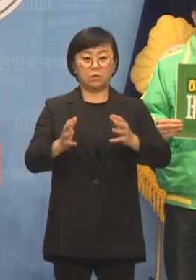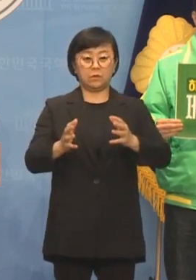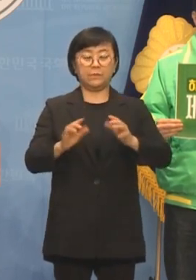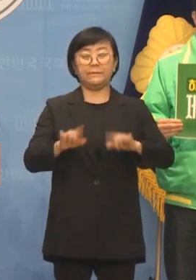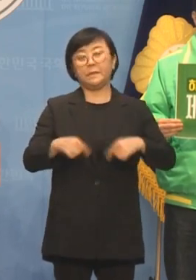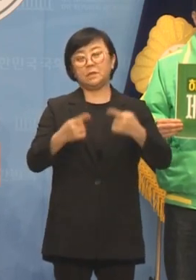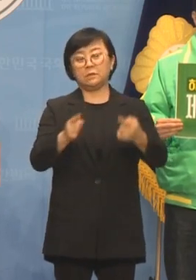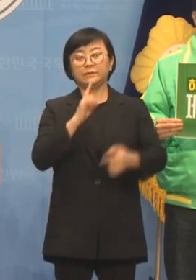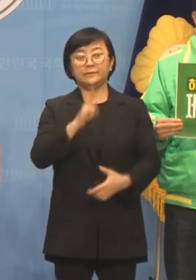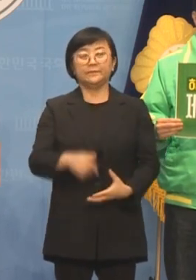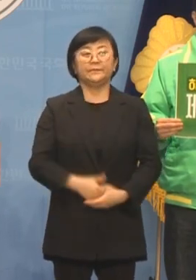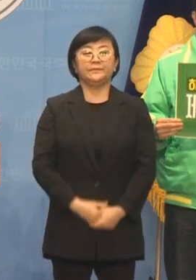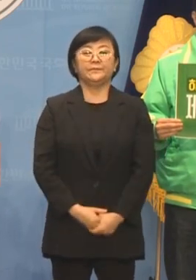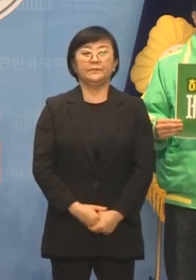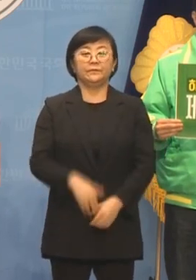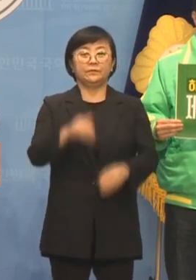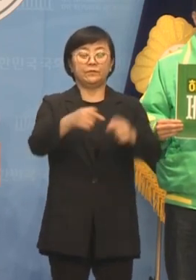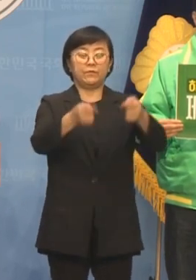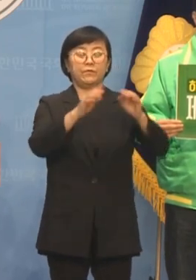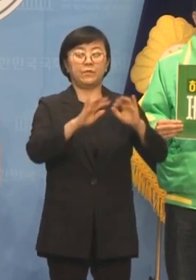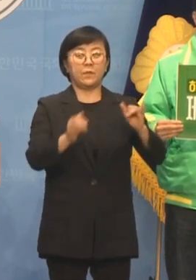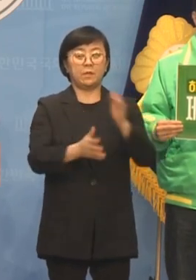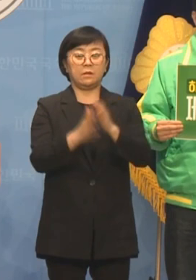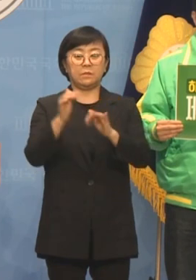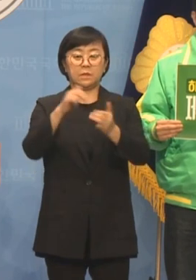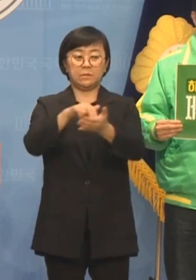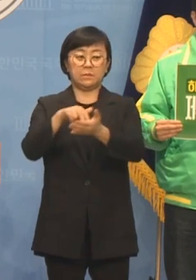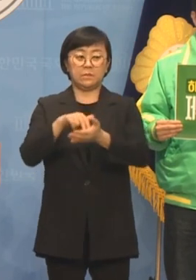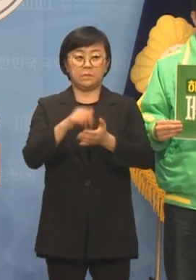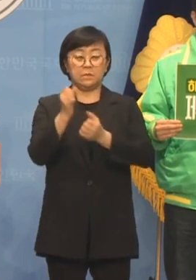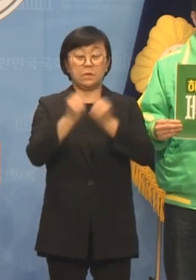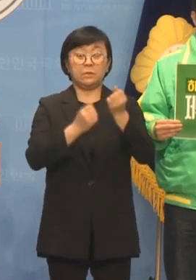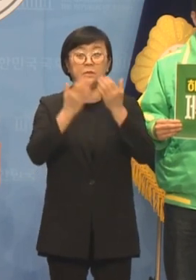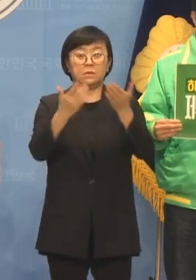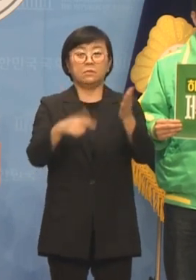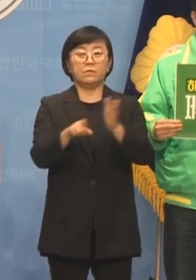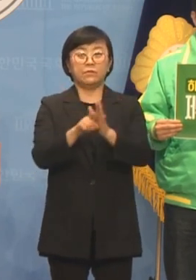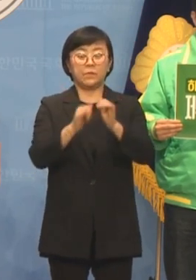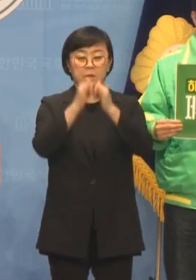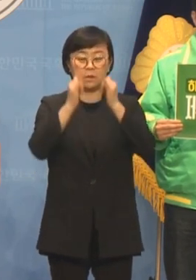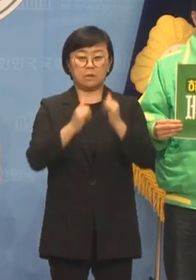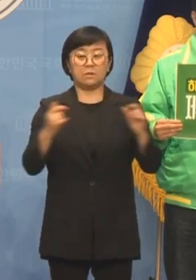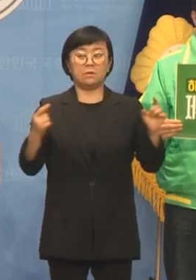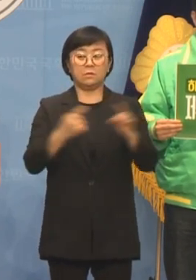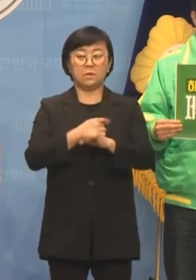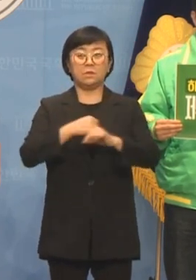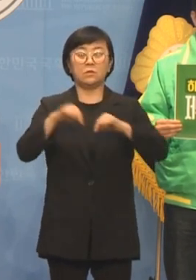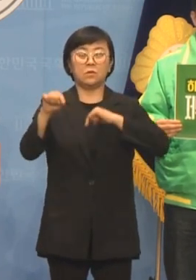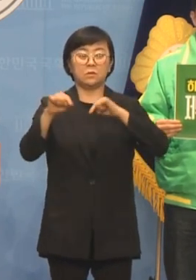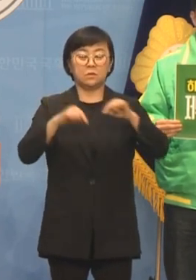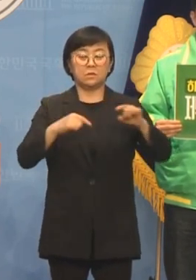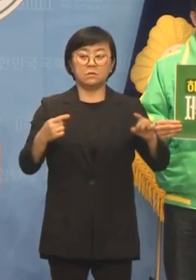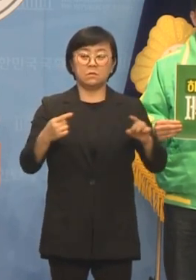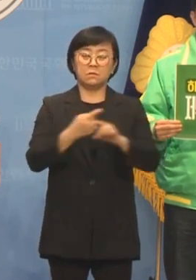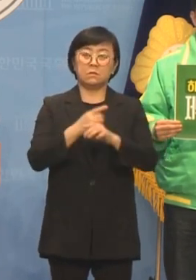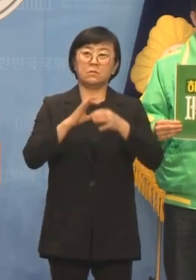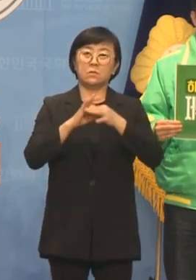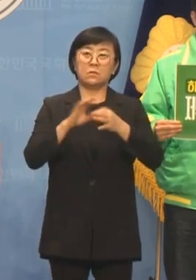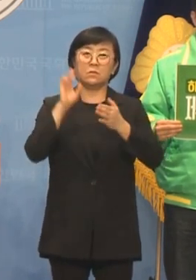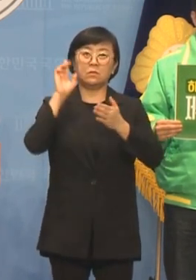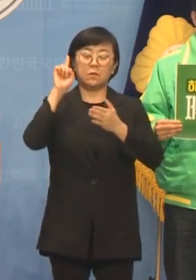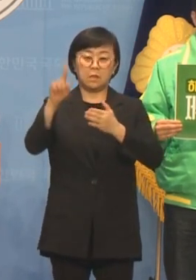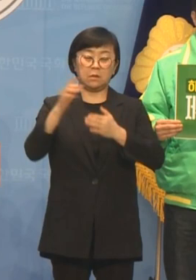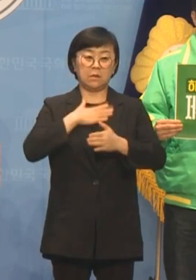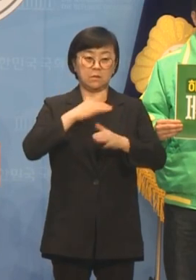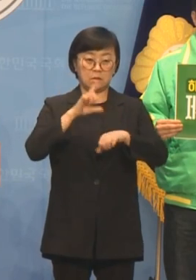하는 것입니다 유권자 그리고 시민들 입장에서 설명을 드리자면 사회 전원과 정치 전환을 통해서 내일의 내